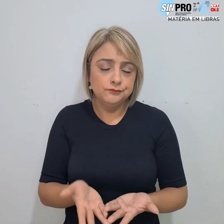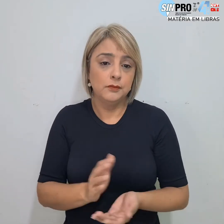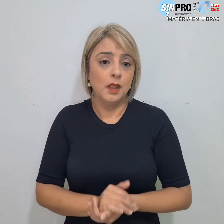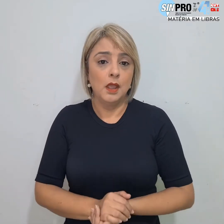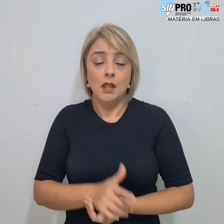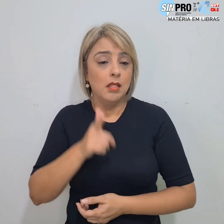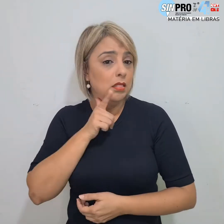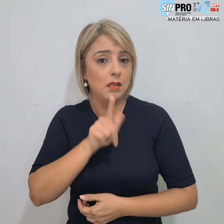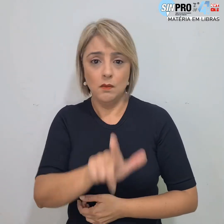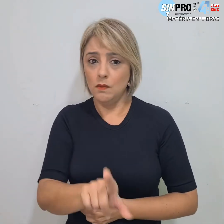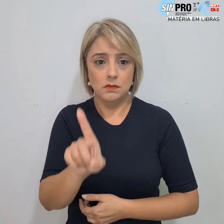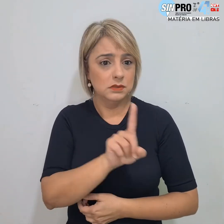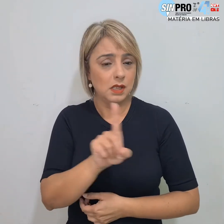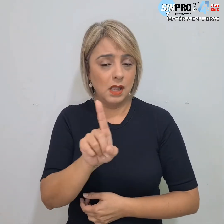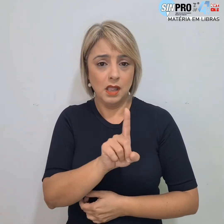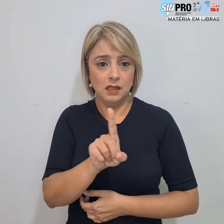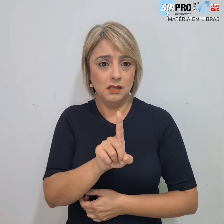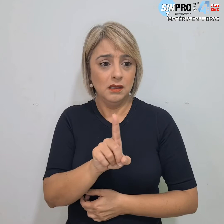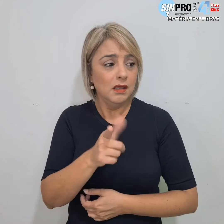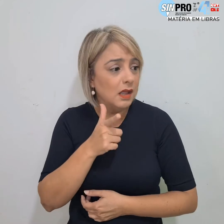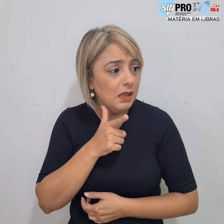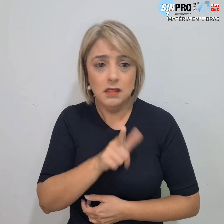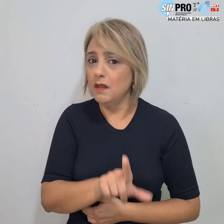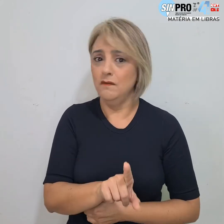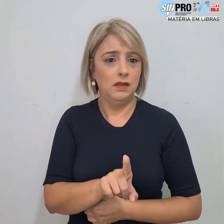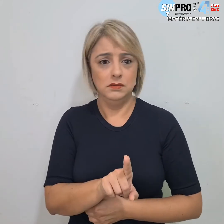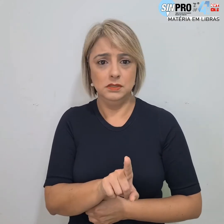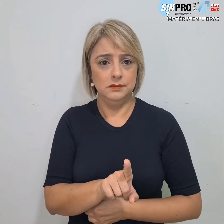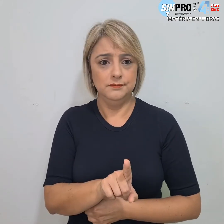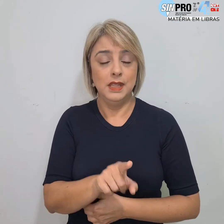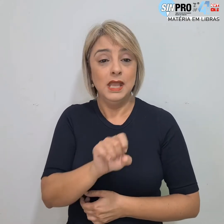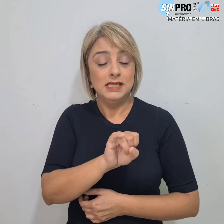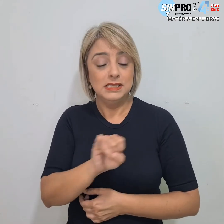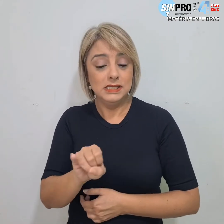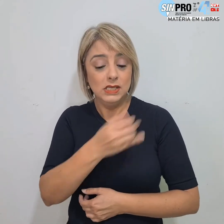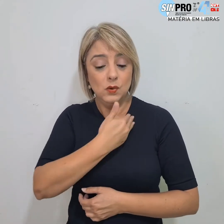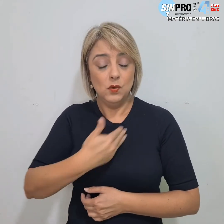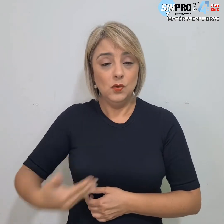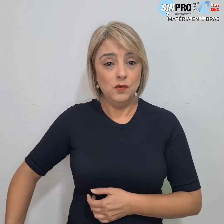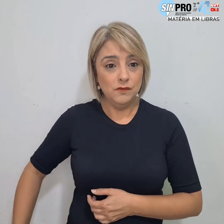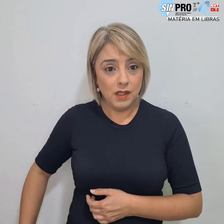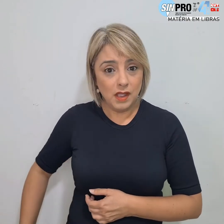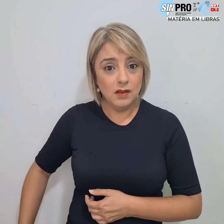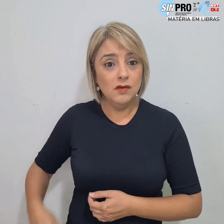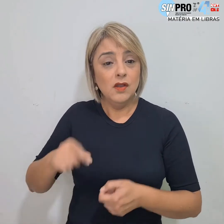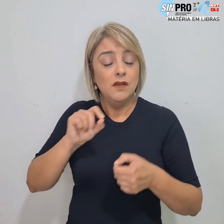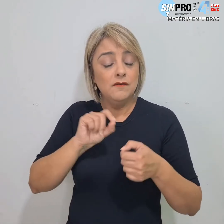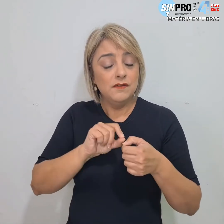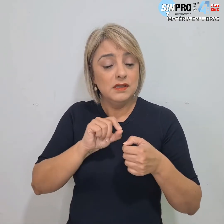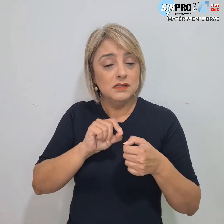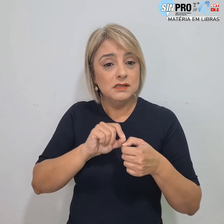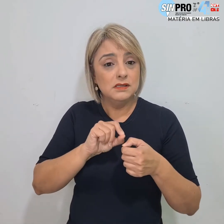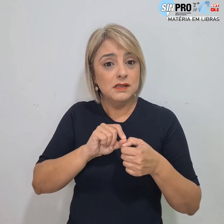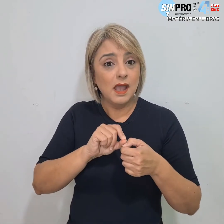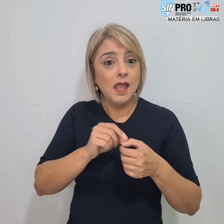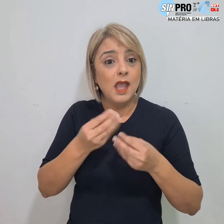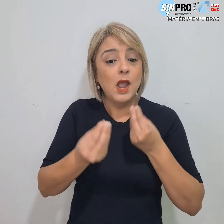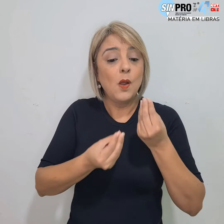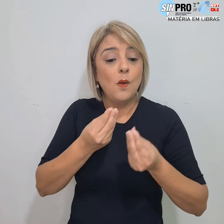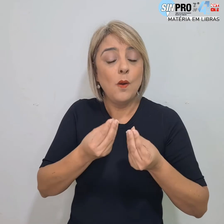Não consegue e não conseguirá se o governo não cumprir sua parte de providenciar as condições e prover